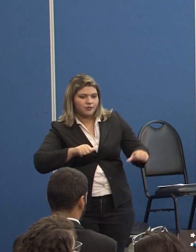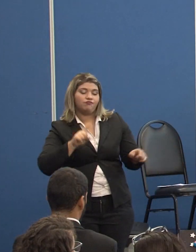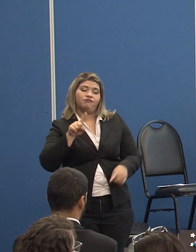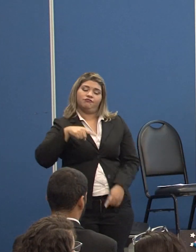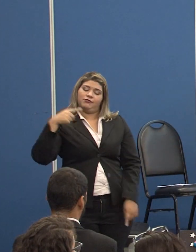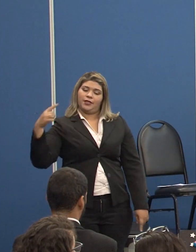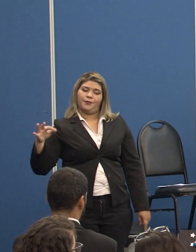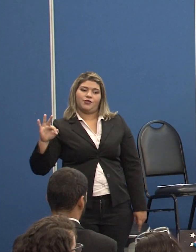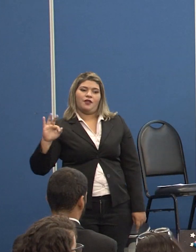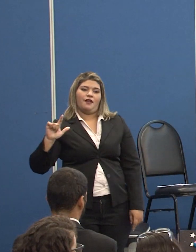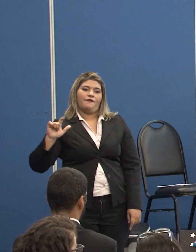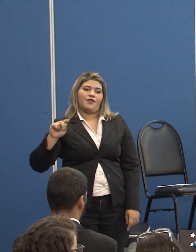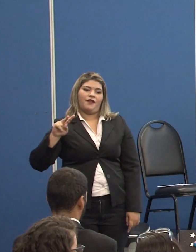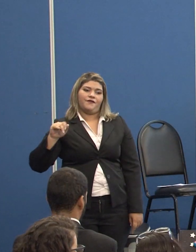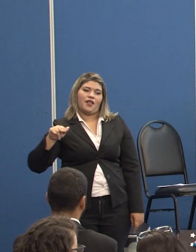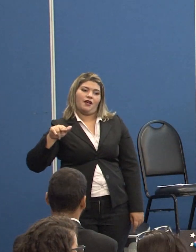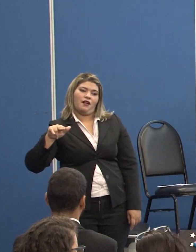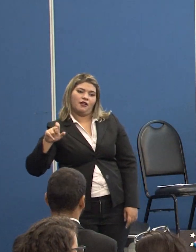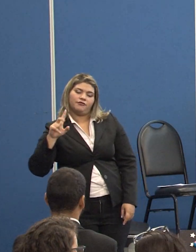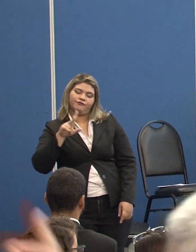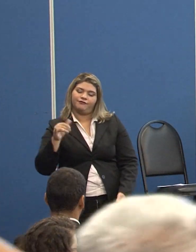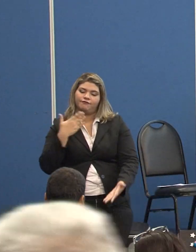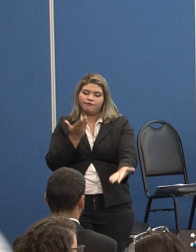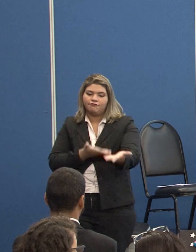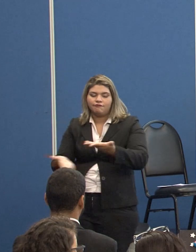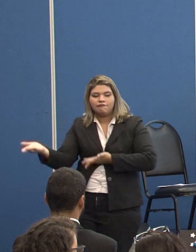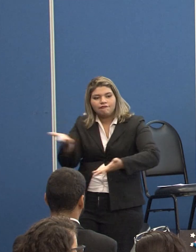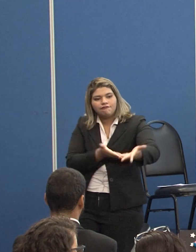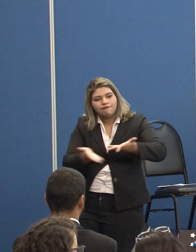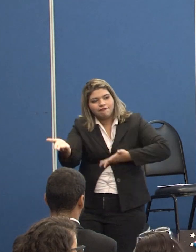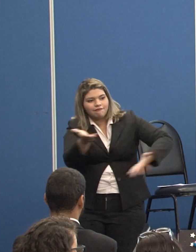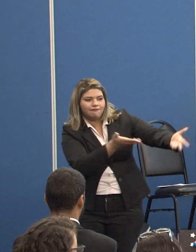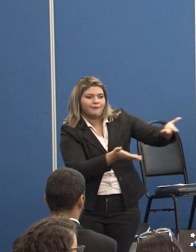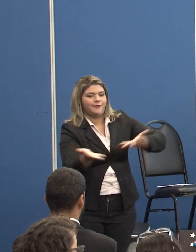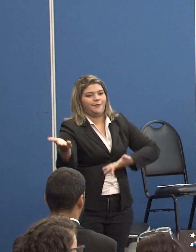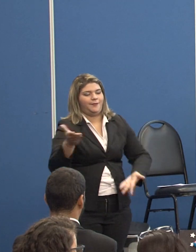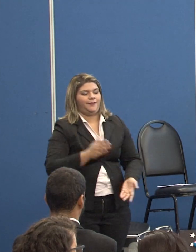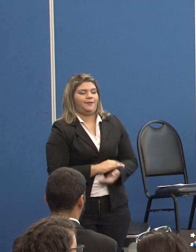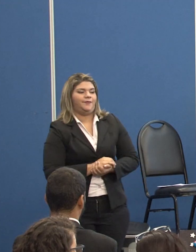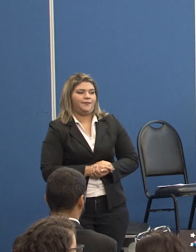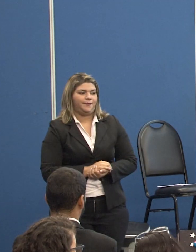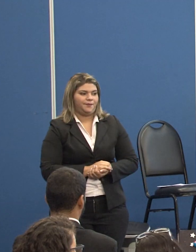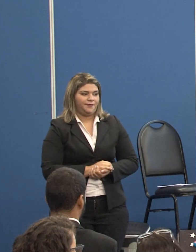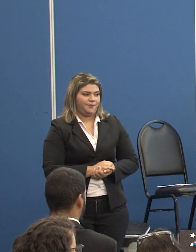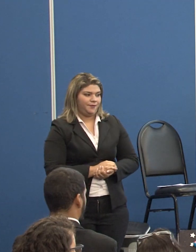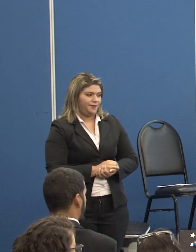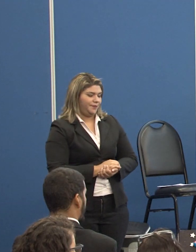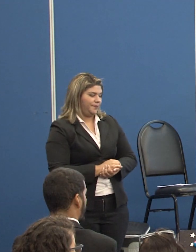material didático, para a gente interagir um pouco e mexer nessa bagunça aqui.